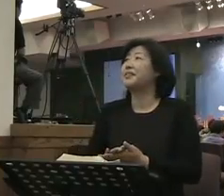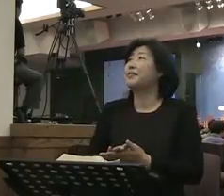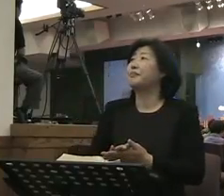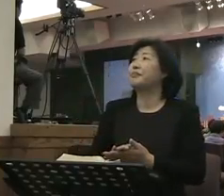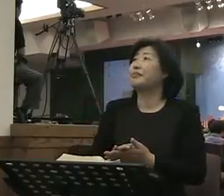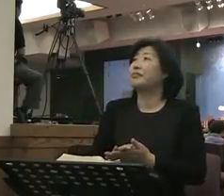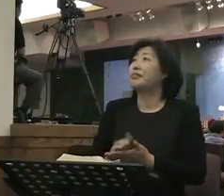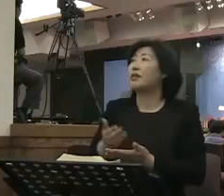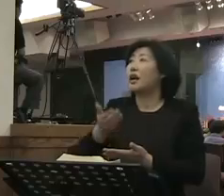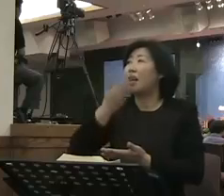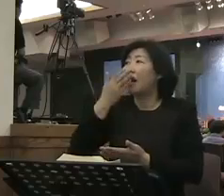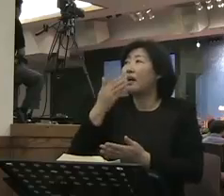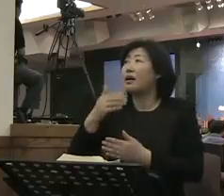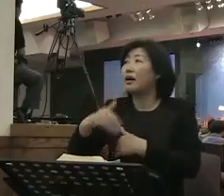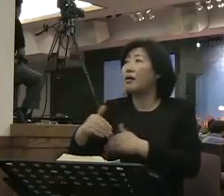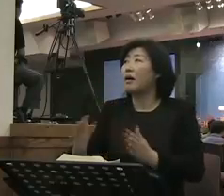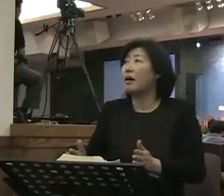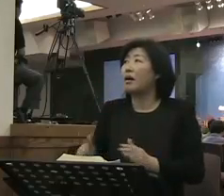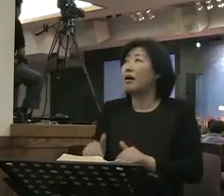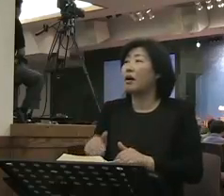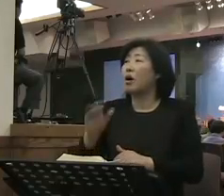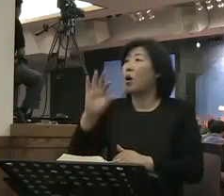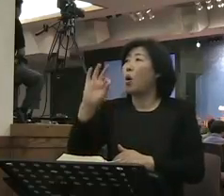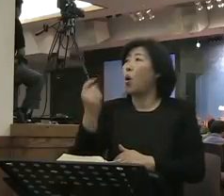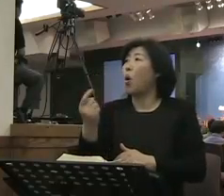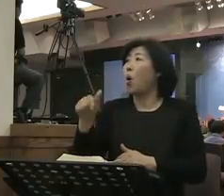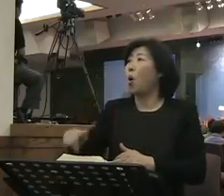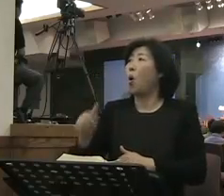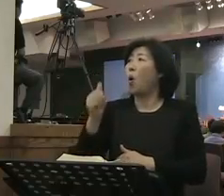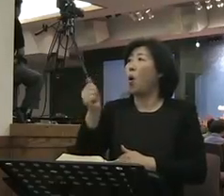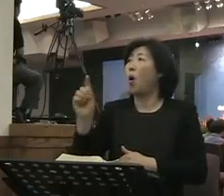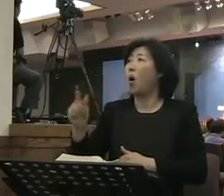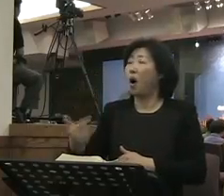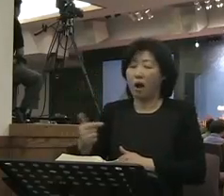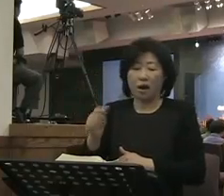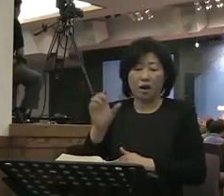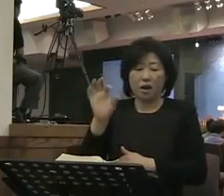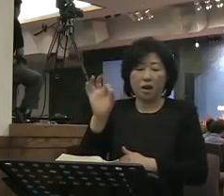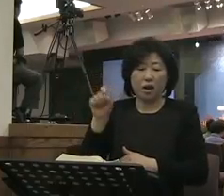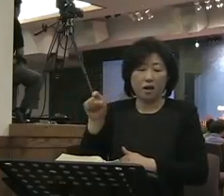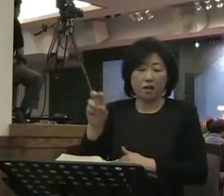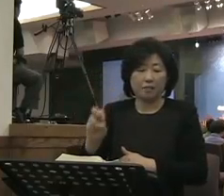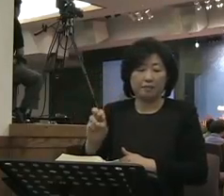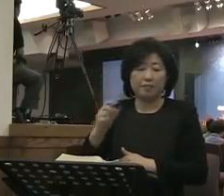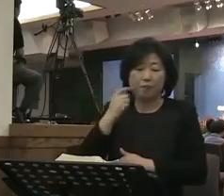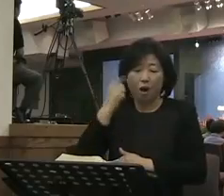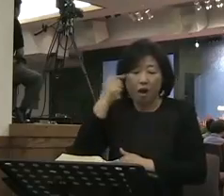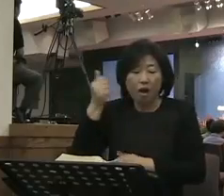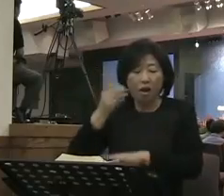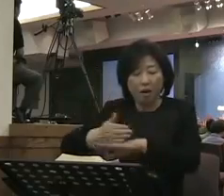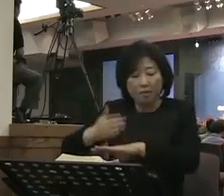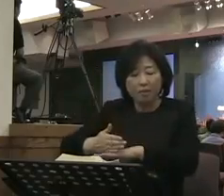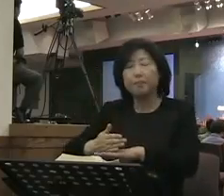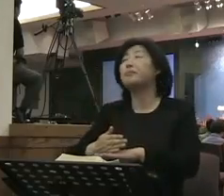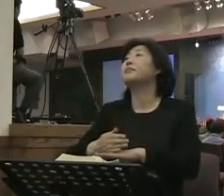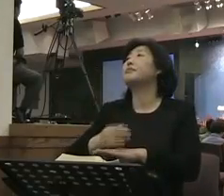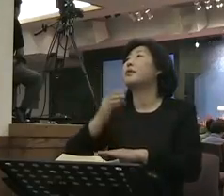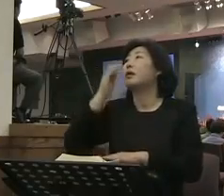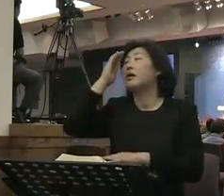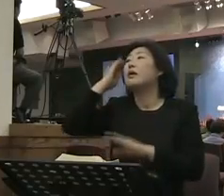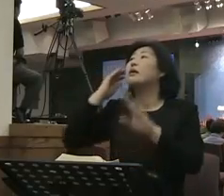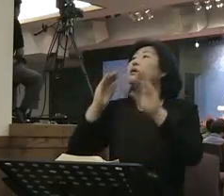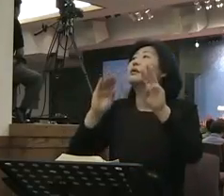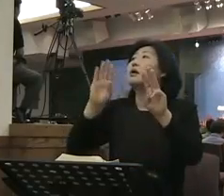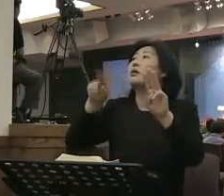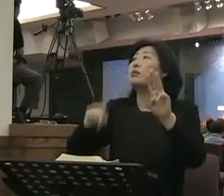그리고 주강사로 섬겨주신 우리 오카는 목사님 비롯하여 모든 강사님들께 감사를 드리고 아마 제가 알기로는 상부 예배